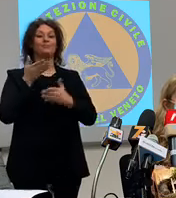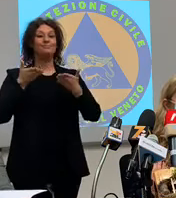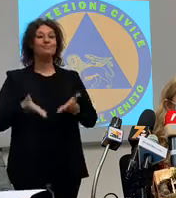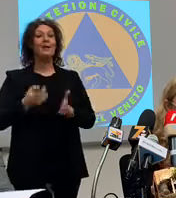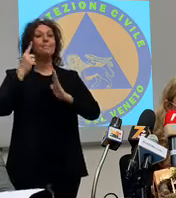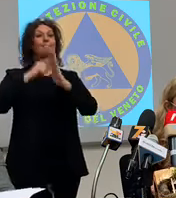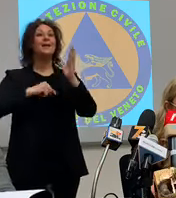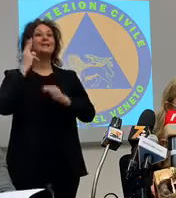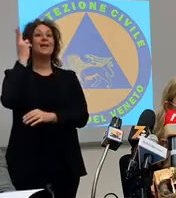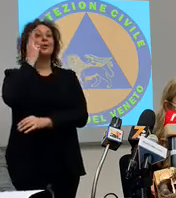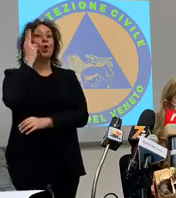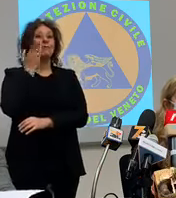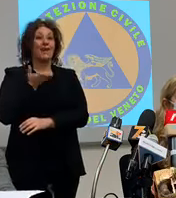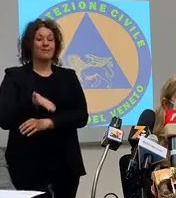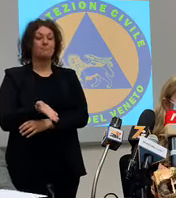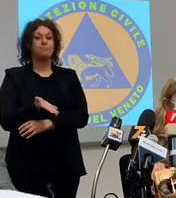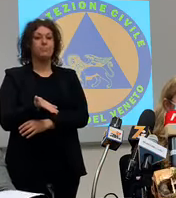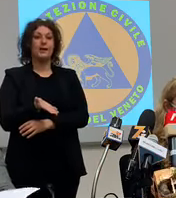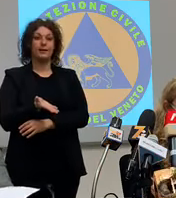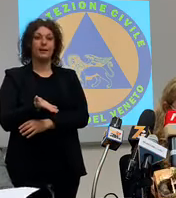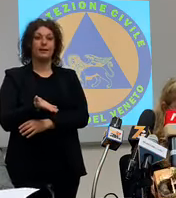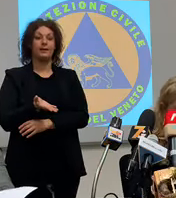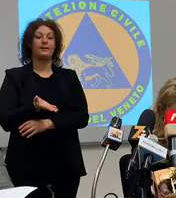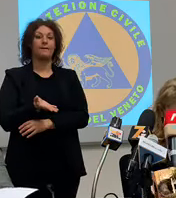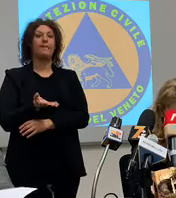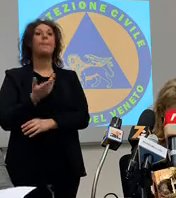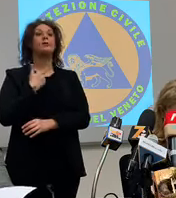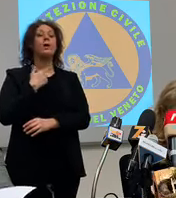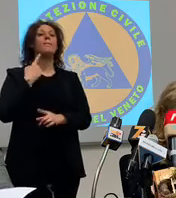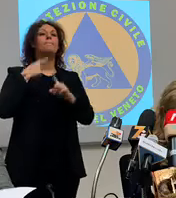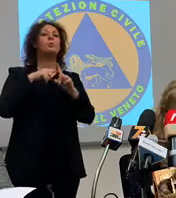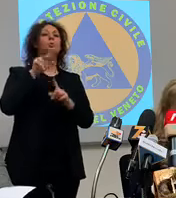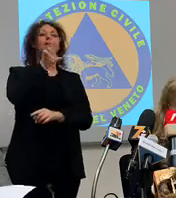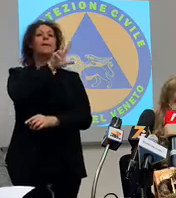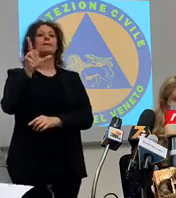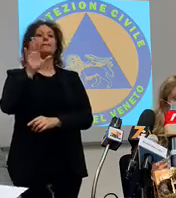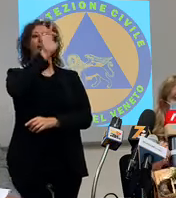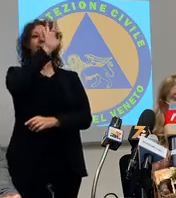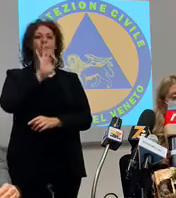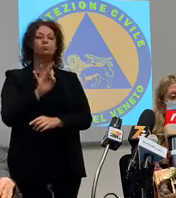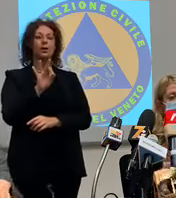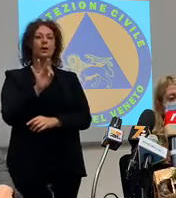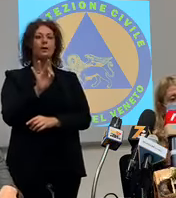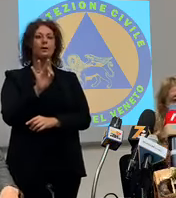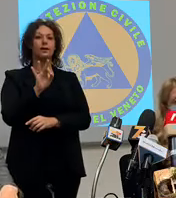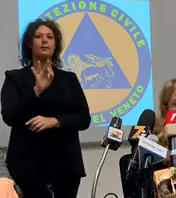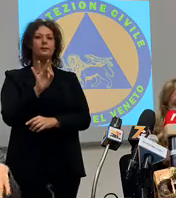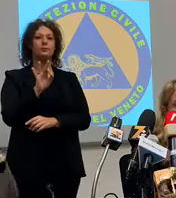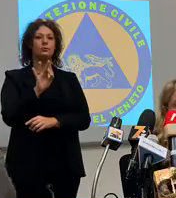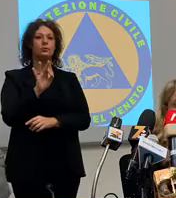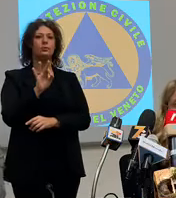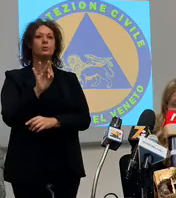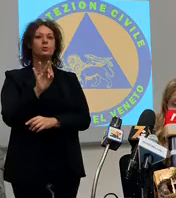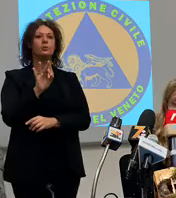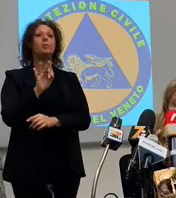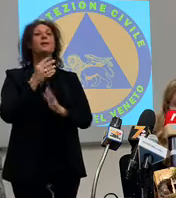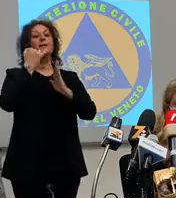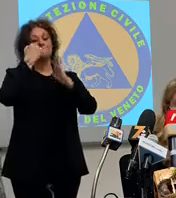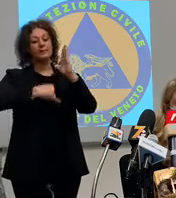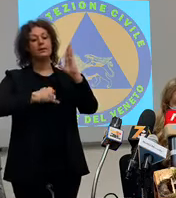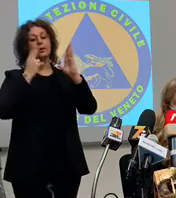neel primi 15 giorni di novembre abbiamo un più 33% 32% e la seconda metà di novembre